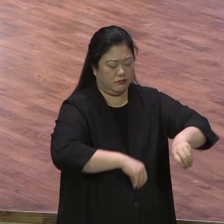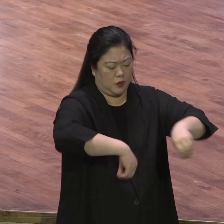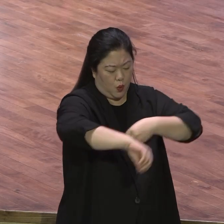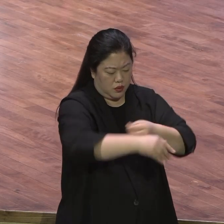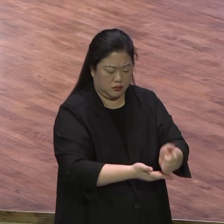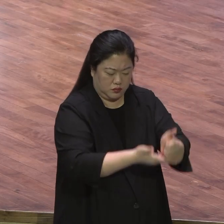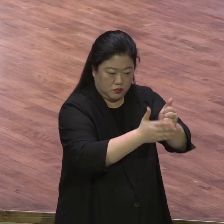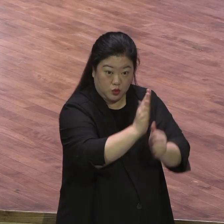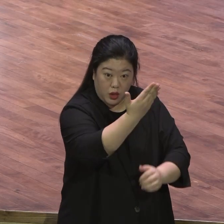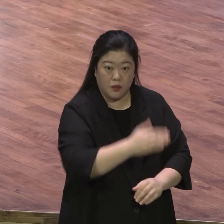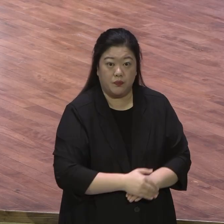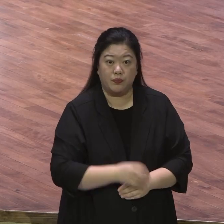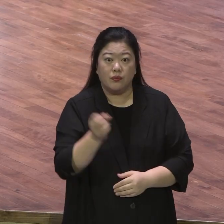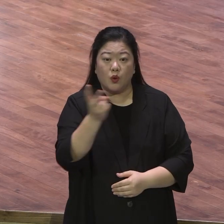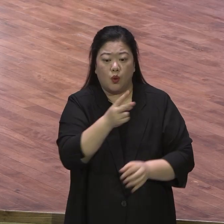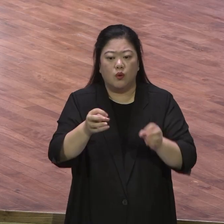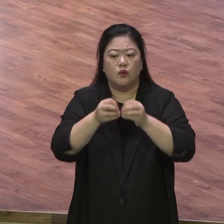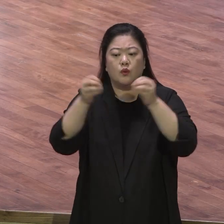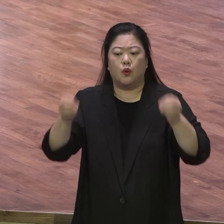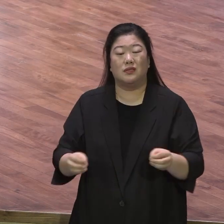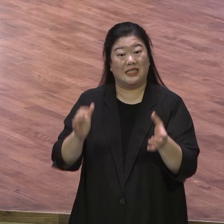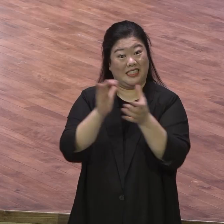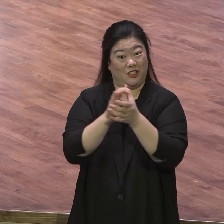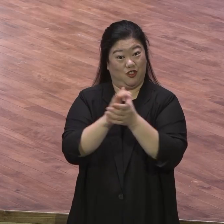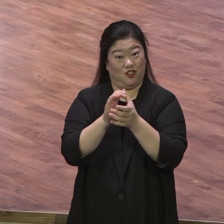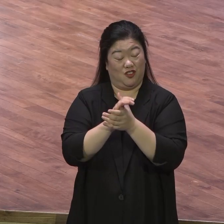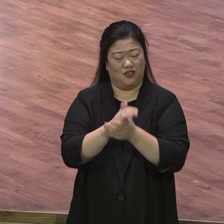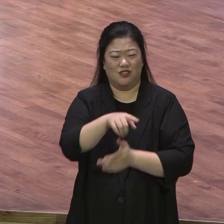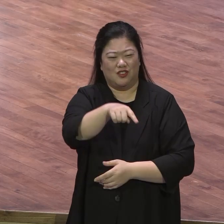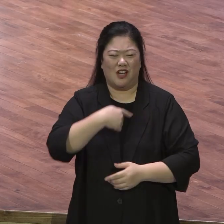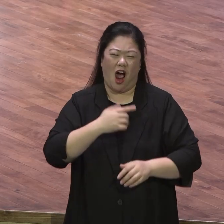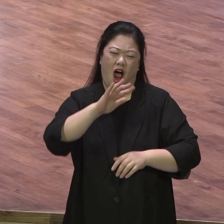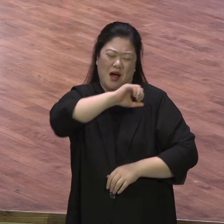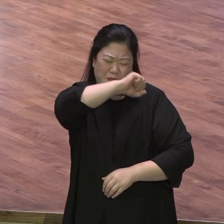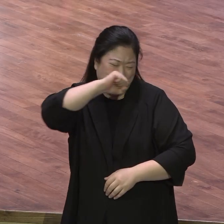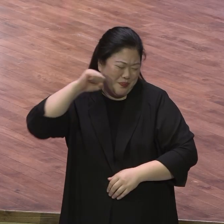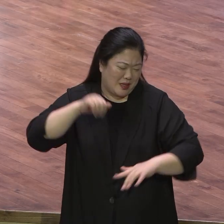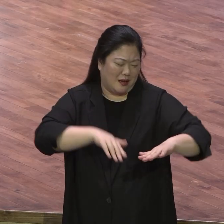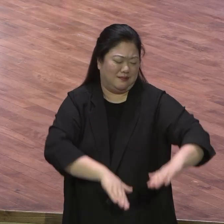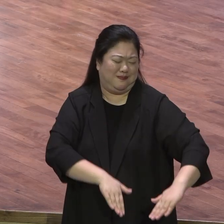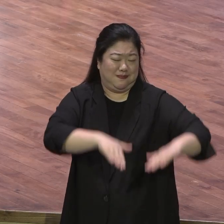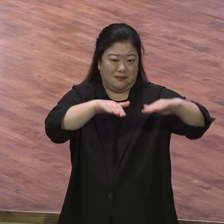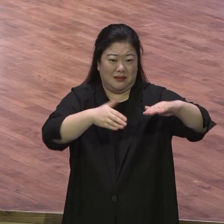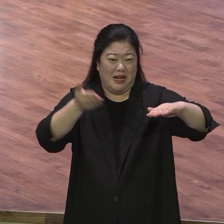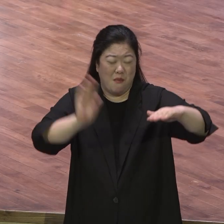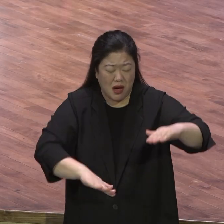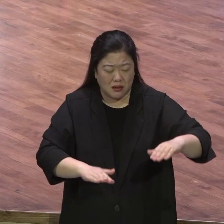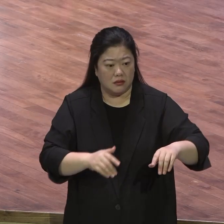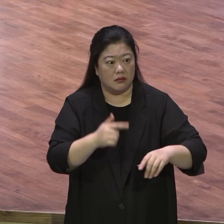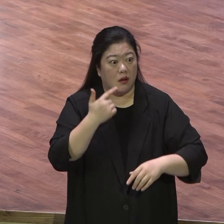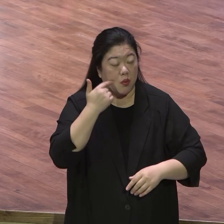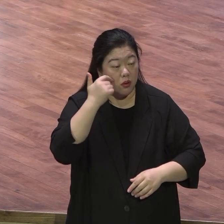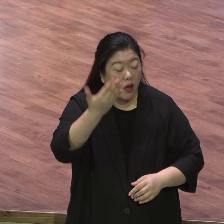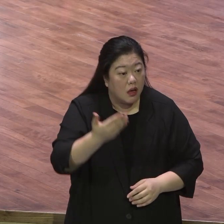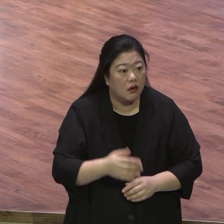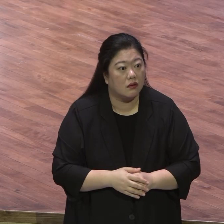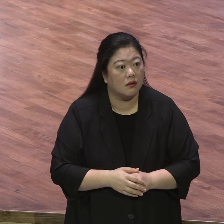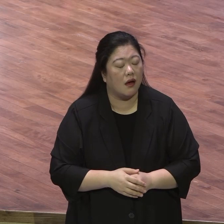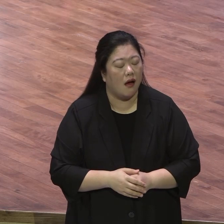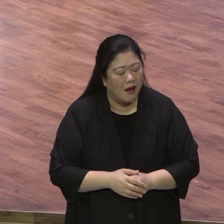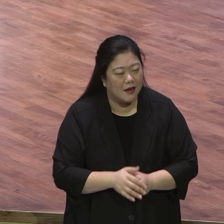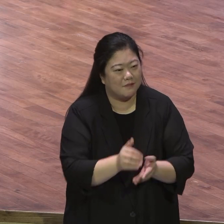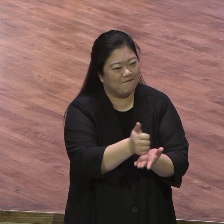함부로 하지 않습니다 장노들이 그래요 신앙 있는 장노들은 그렇게 했습니다 함부로 입에서 오르내리는